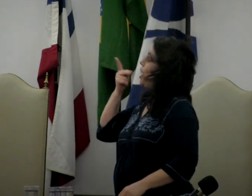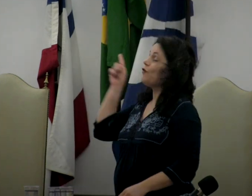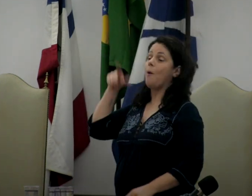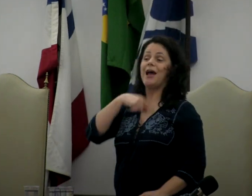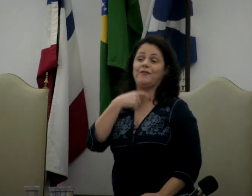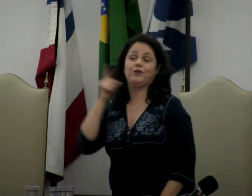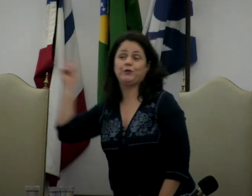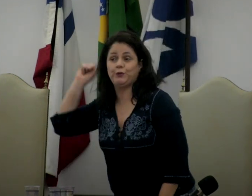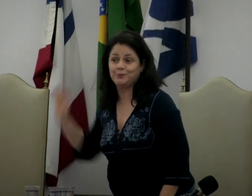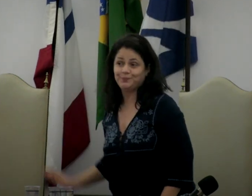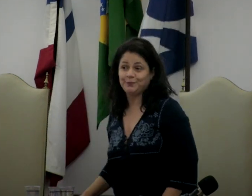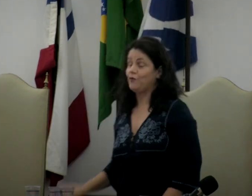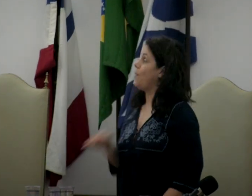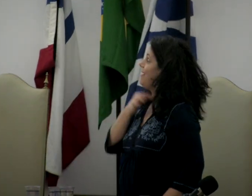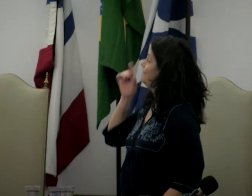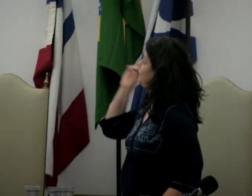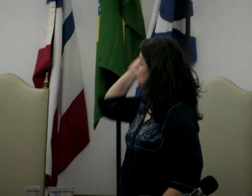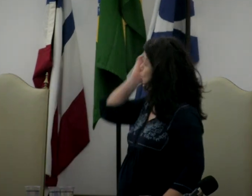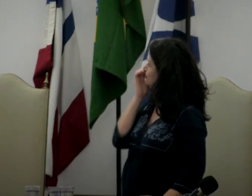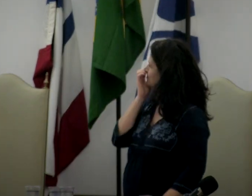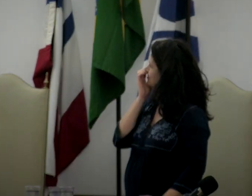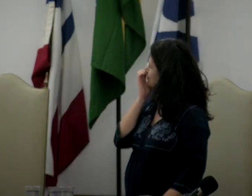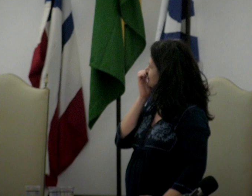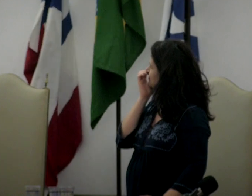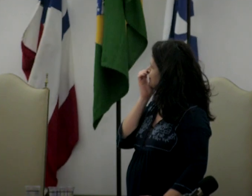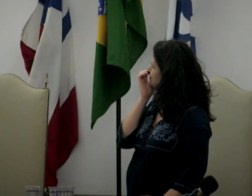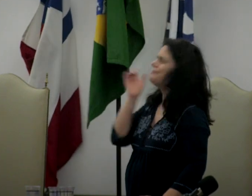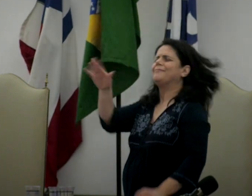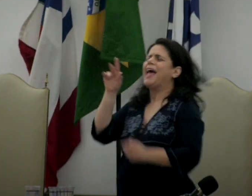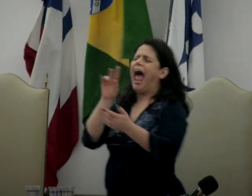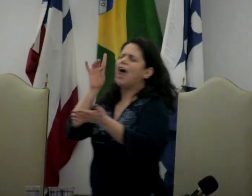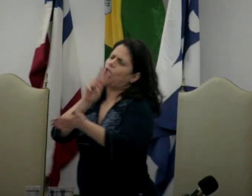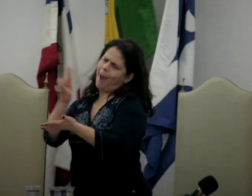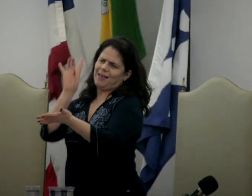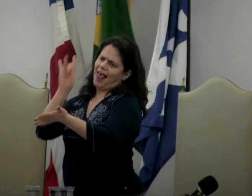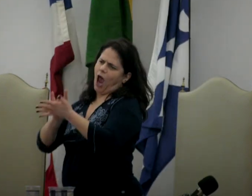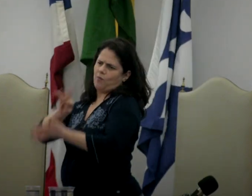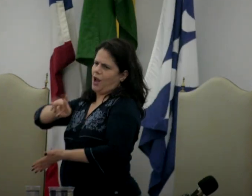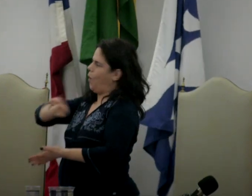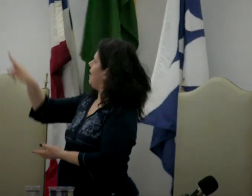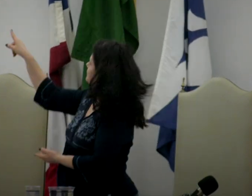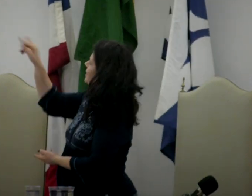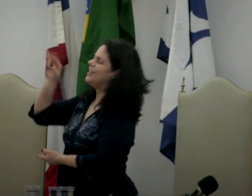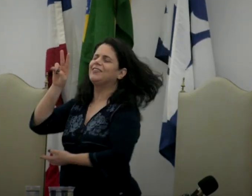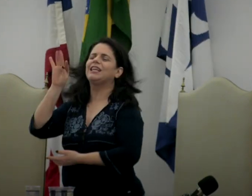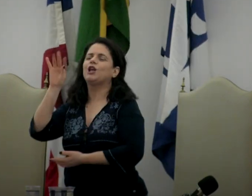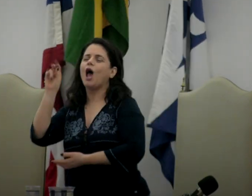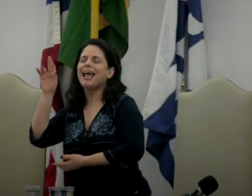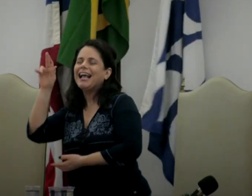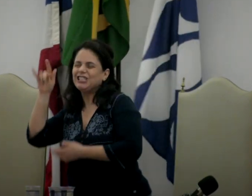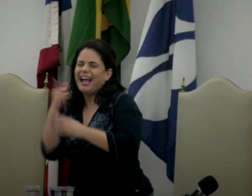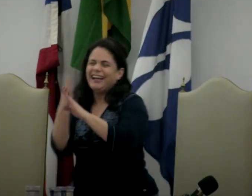É complicado. Essa fala é muito complicada. A fala de uma fonoaudióloga, tá? É claro que eu não coloquei o